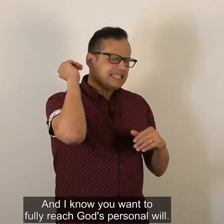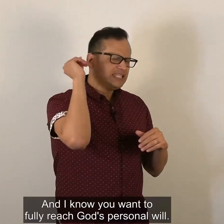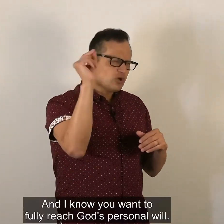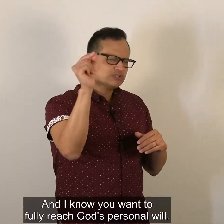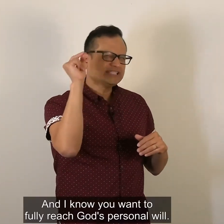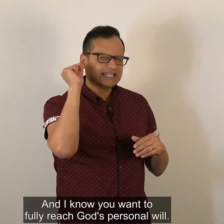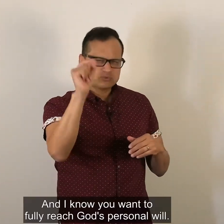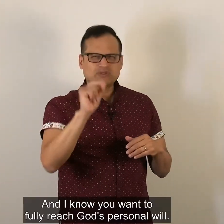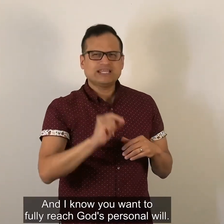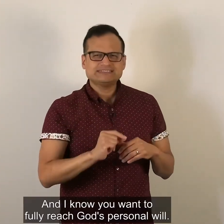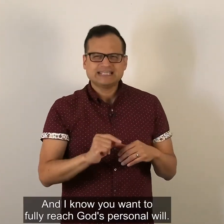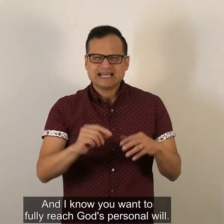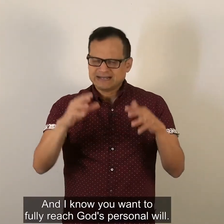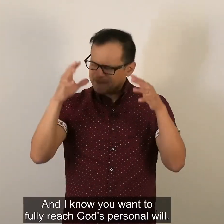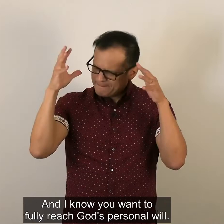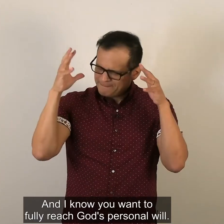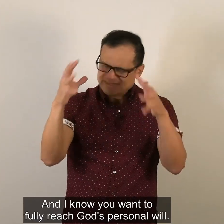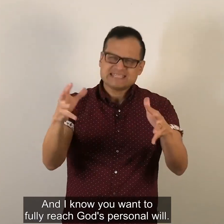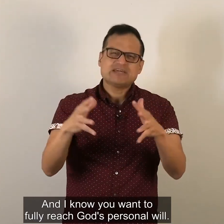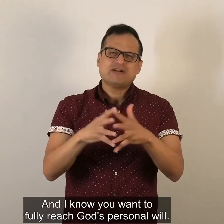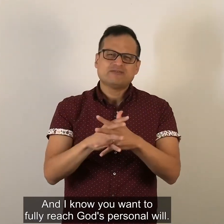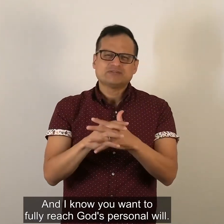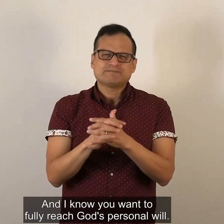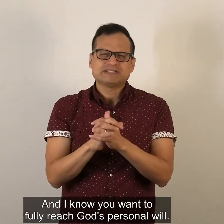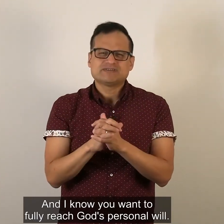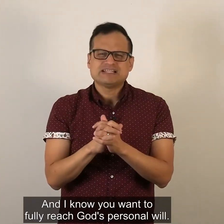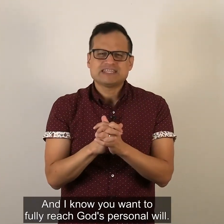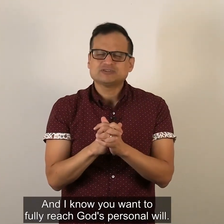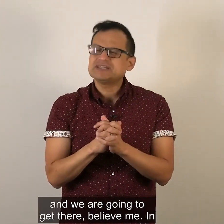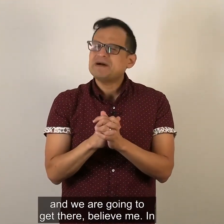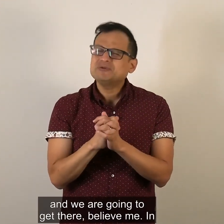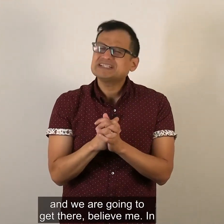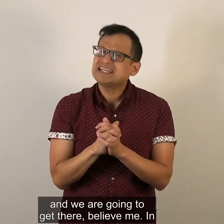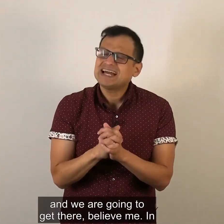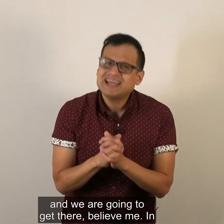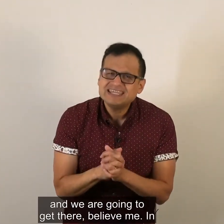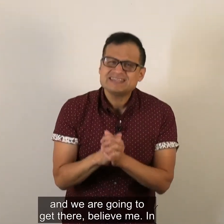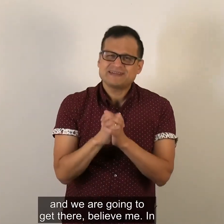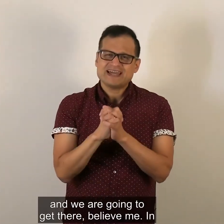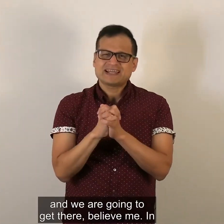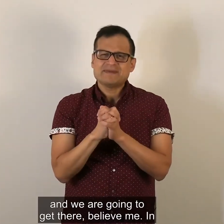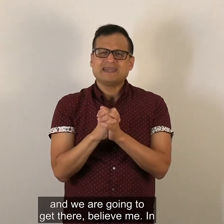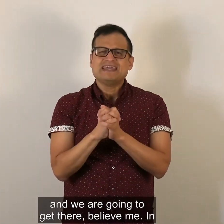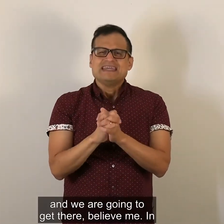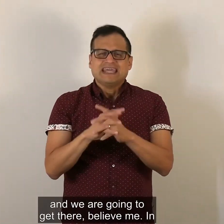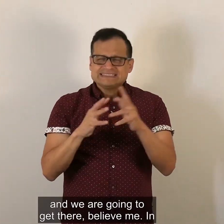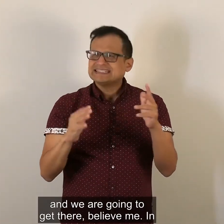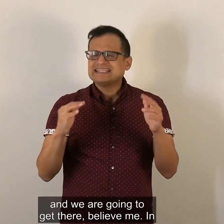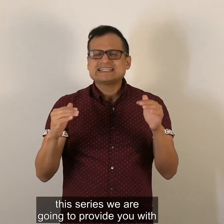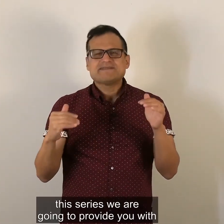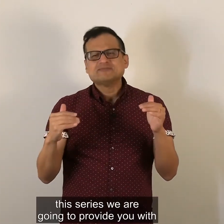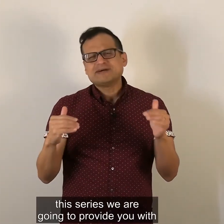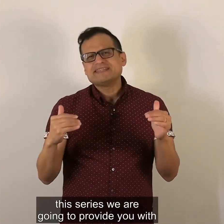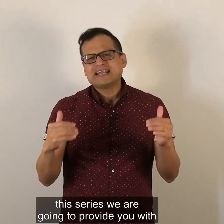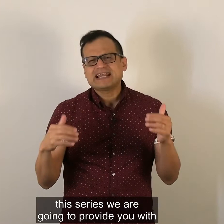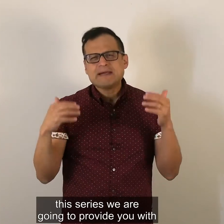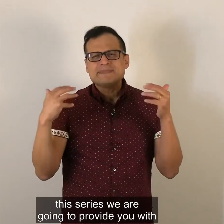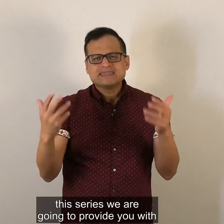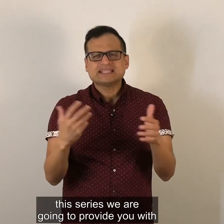yo sé que tú quieres llegar de lleno a la voluntad personal de Dios. Y vamos a llegar ahí, de verdad, créeme. En esta serie te vamos a brindar herramientas para